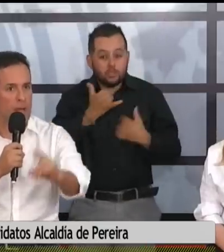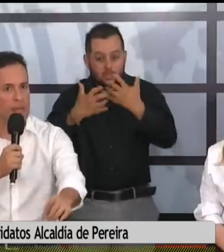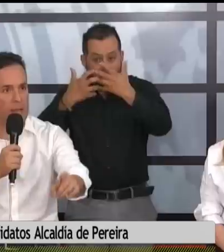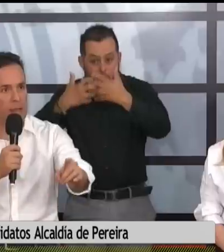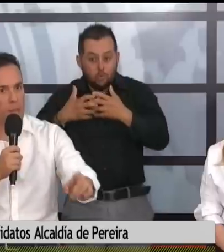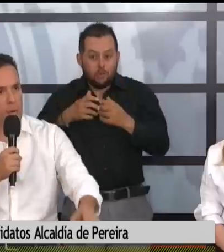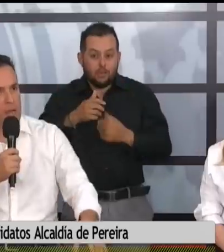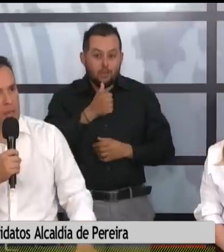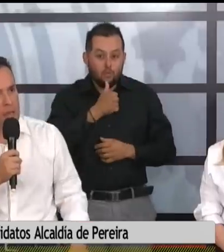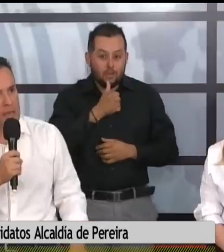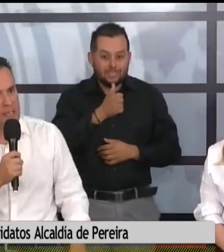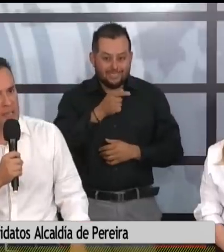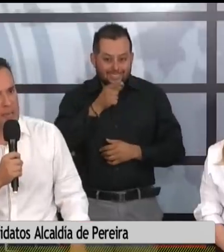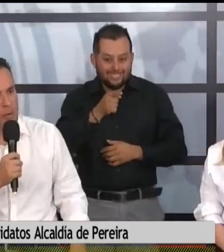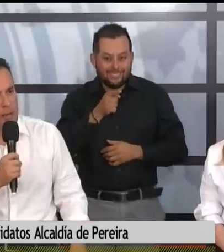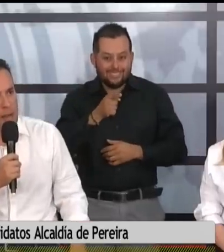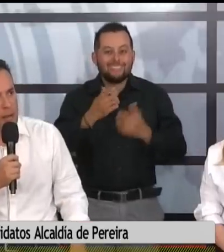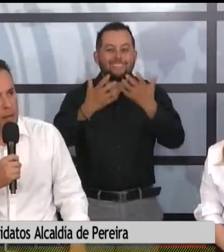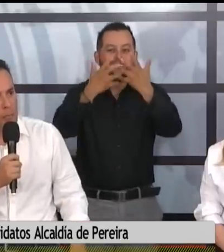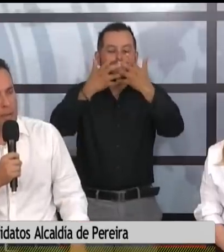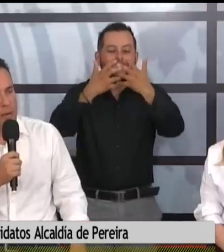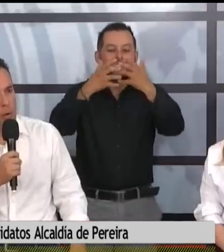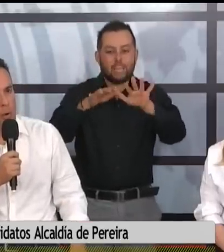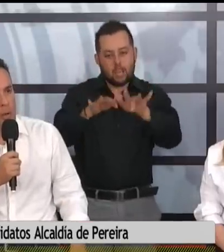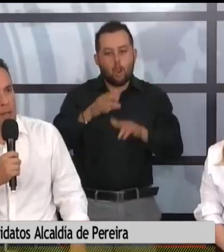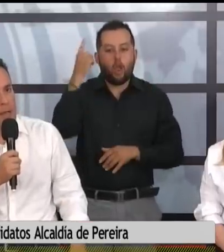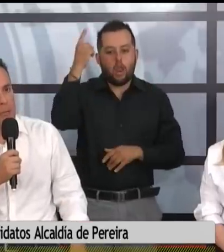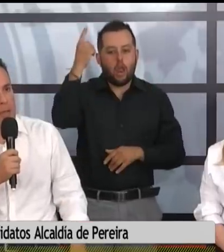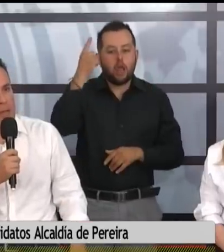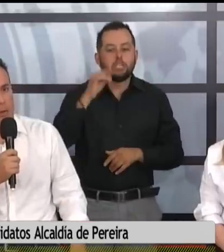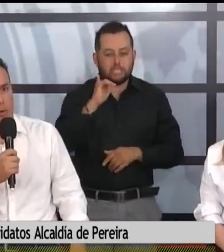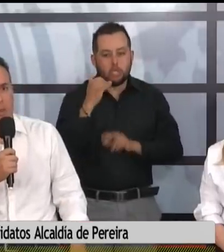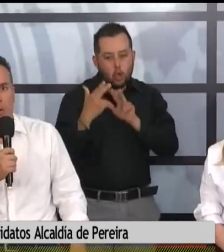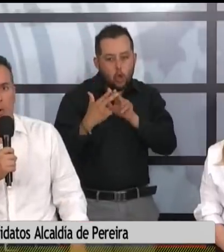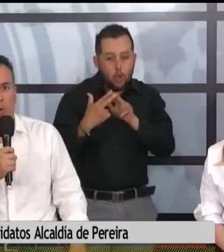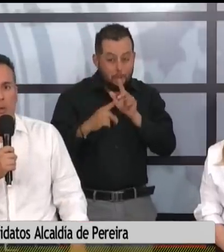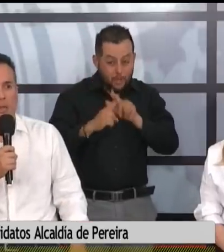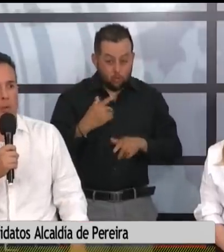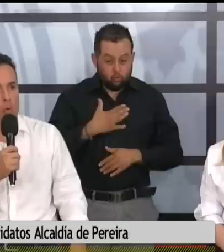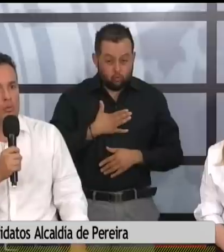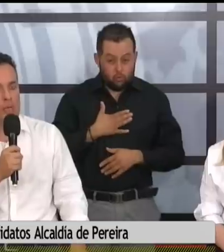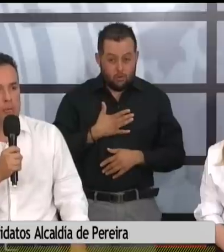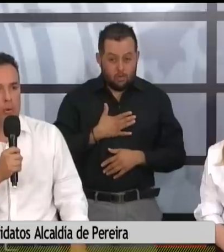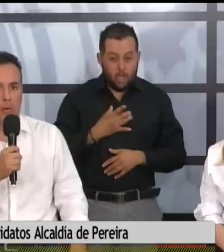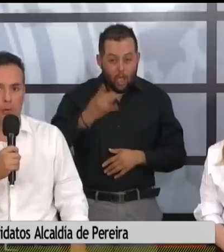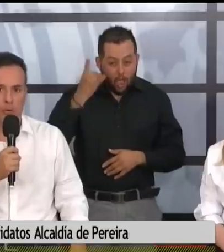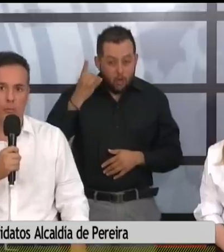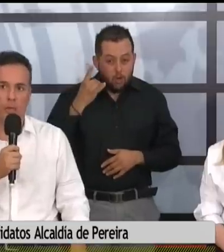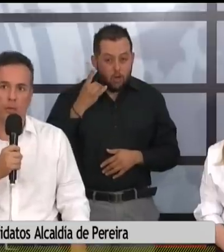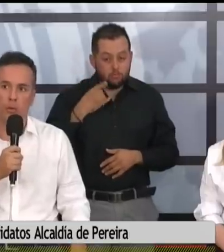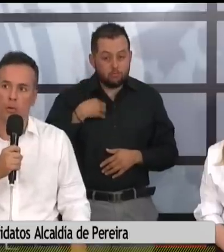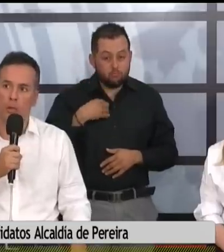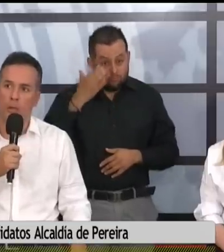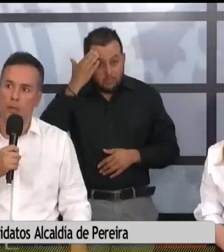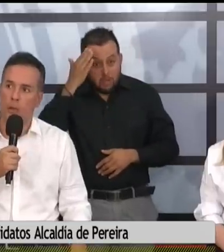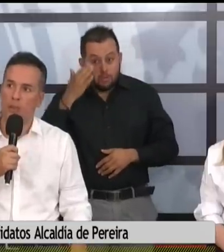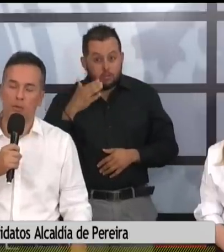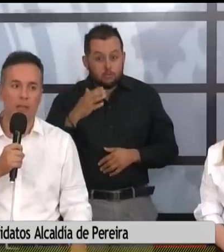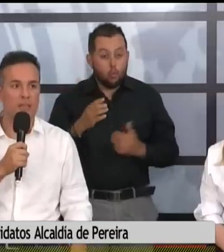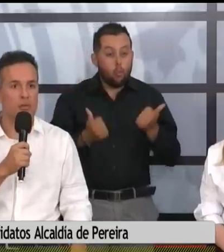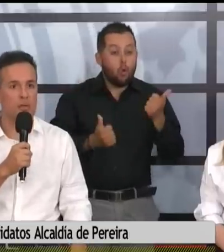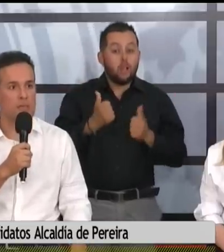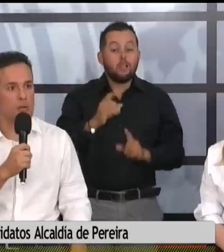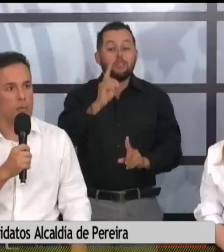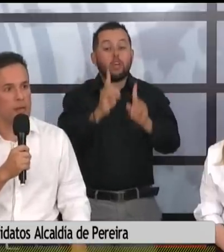que hizo parte del equipo que es el secretario general, pero realmente no tengo ningún tipo de conocimiento de cuáles